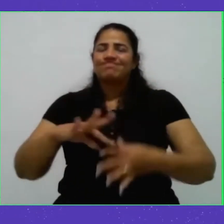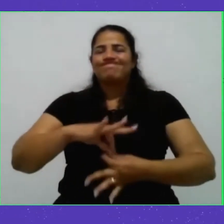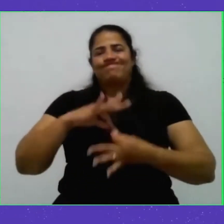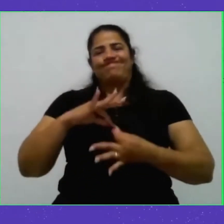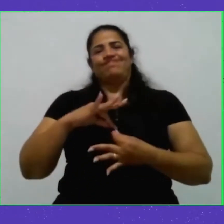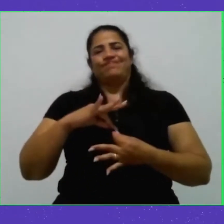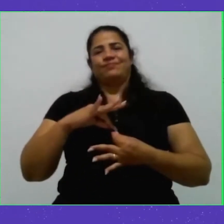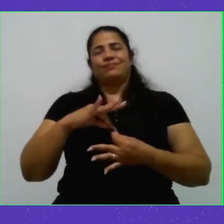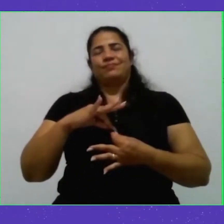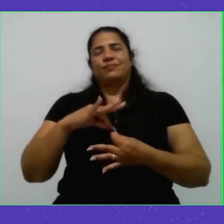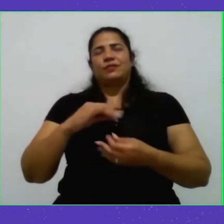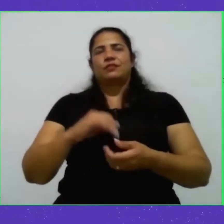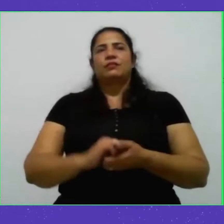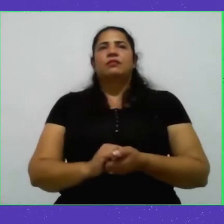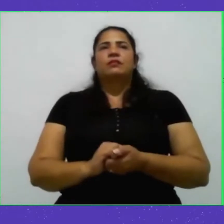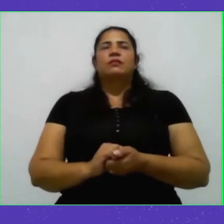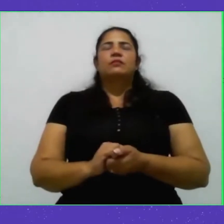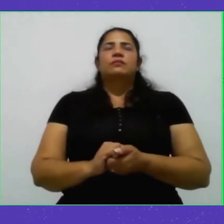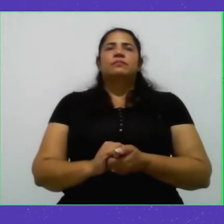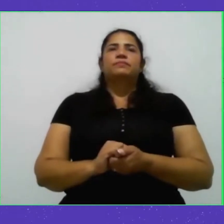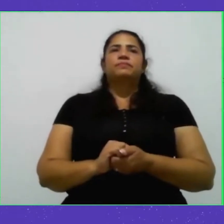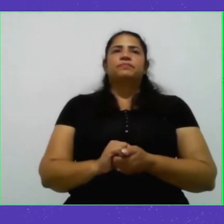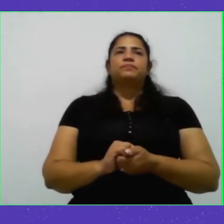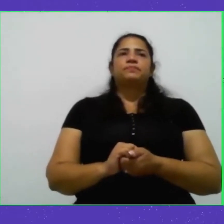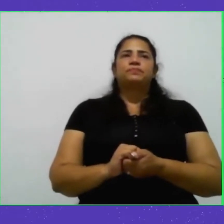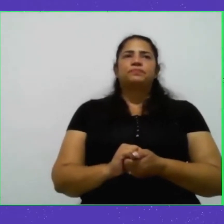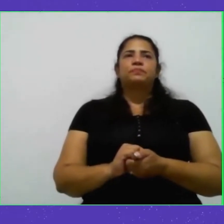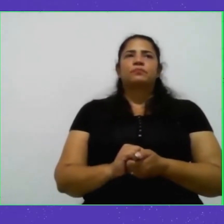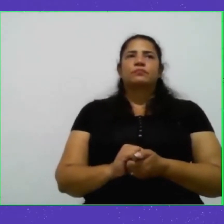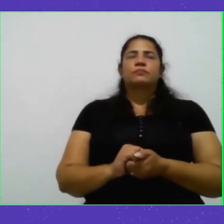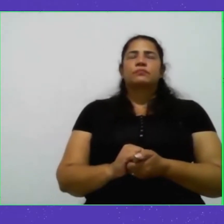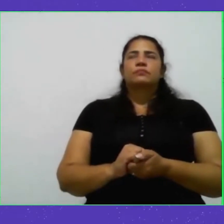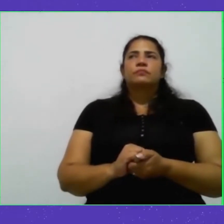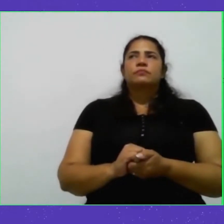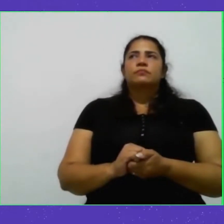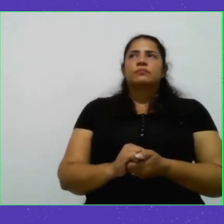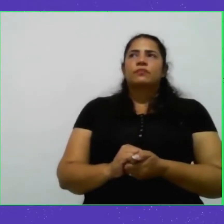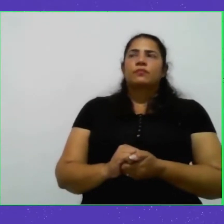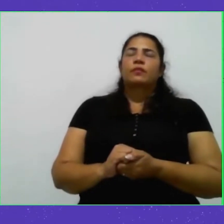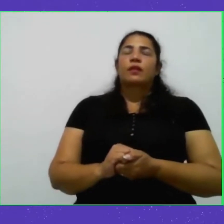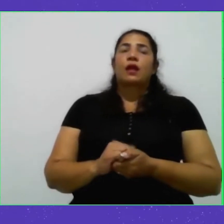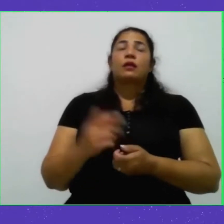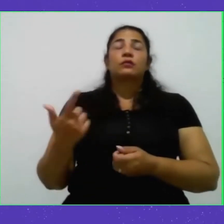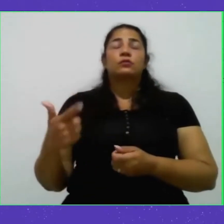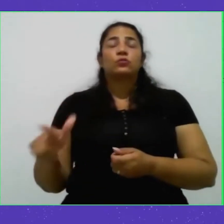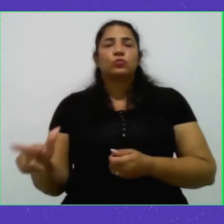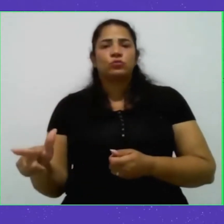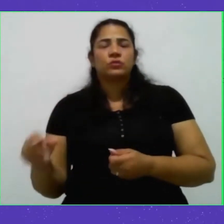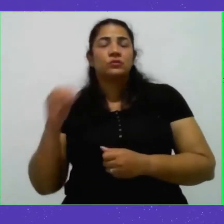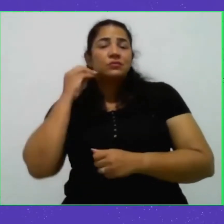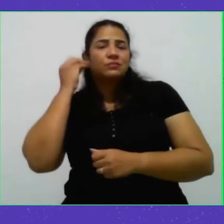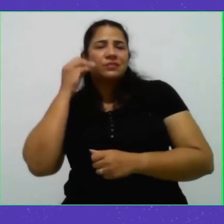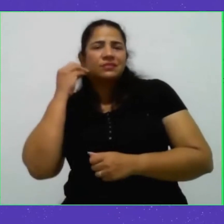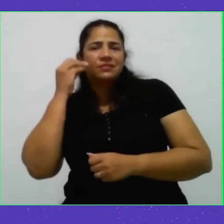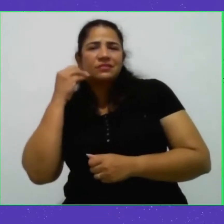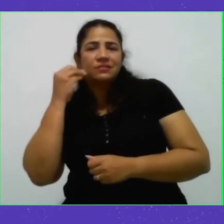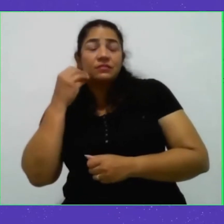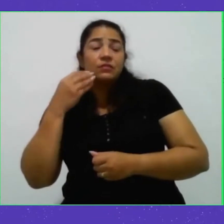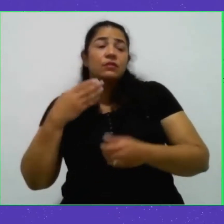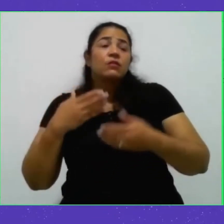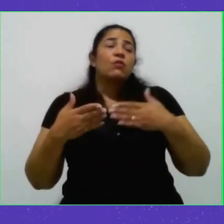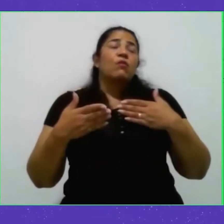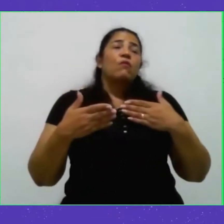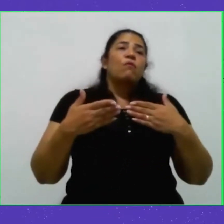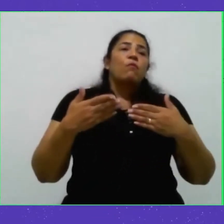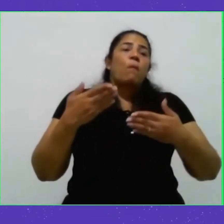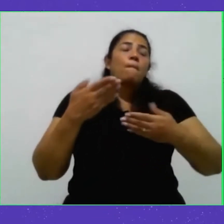E outro episódio é da conversa que o Senhor Jesus teve com a mulher samaritana, que foi para o poço buscar água e ali se encontrou